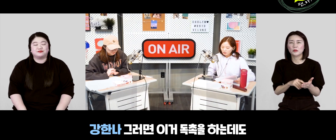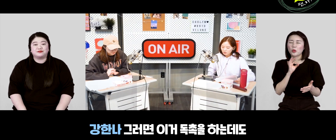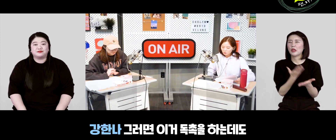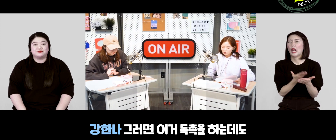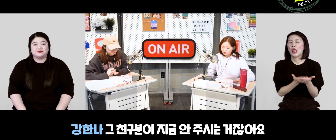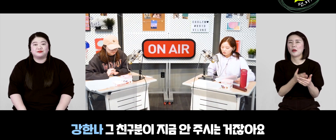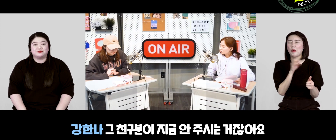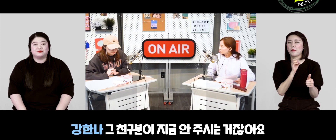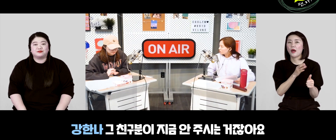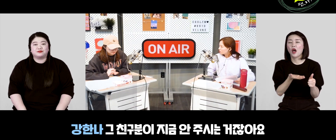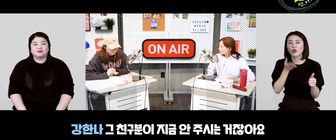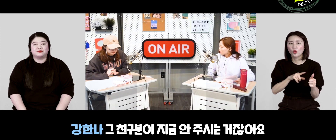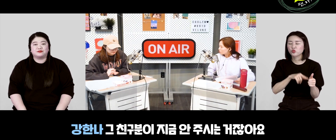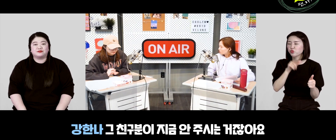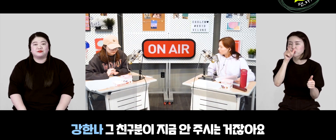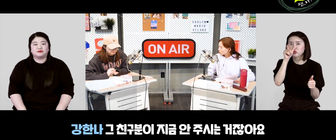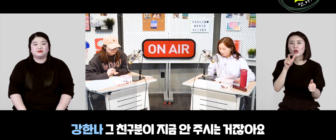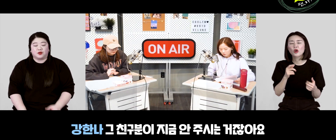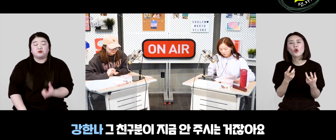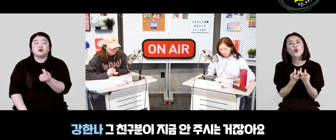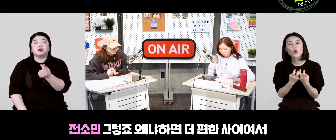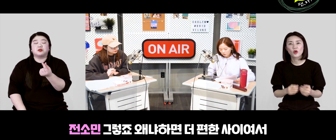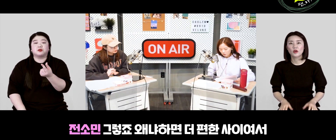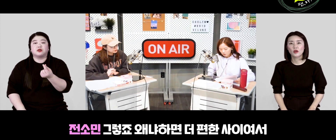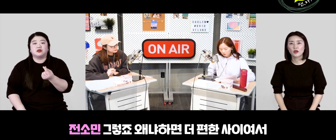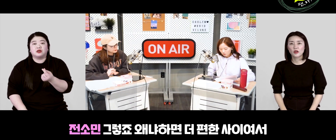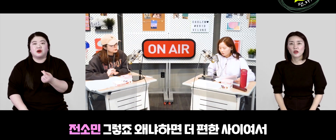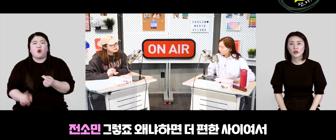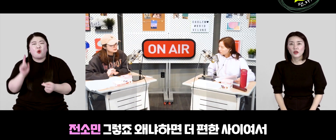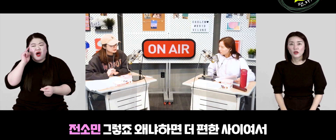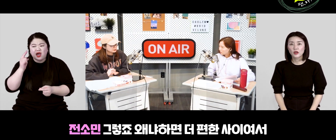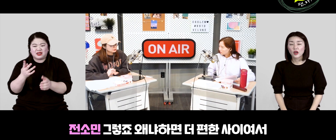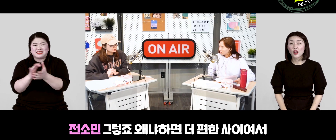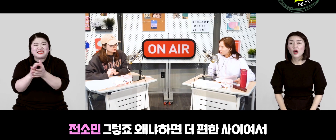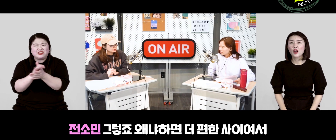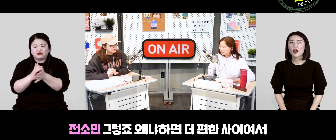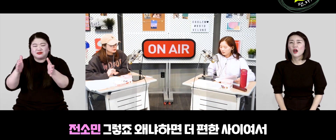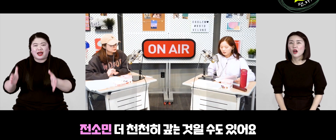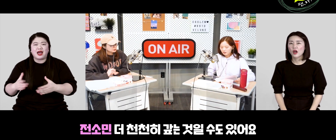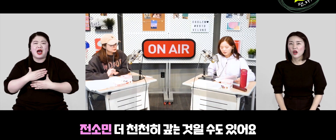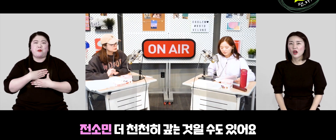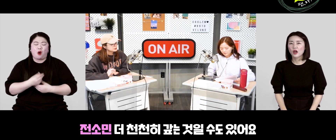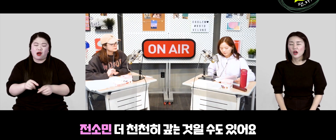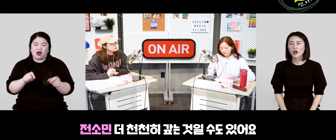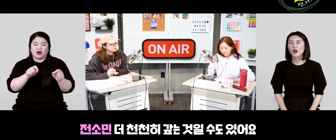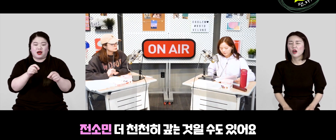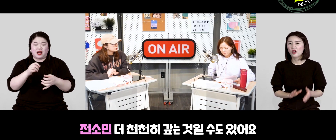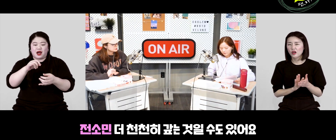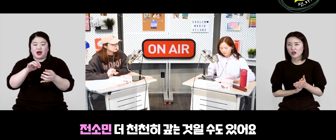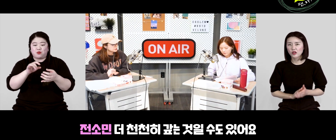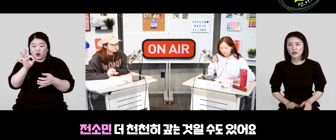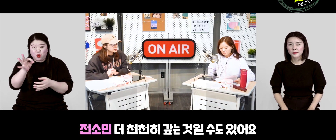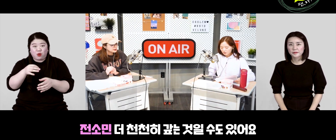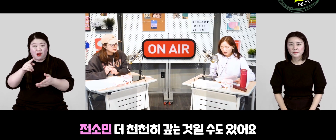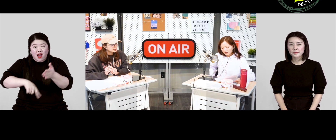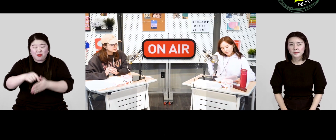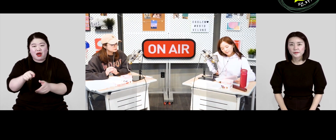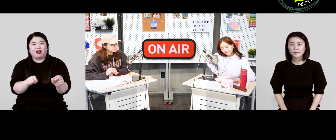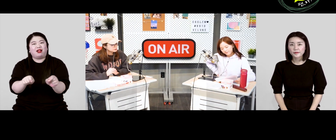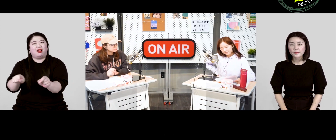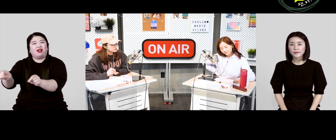독촉을 하는데도 그 친구분이 지금 안 주시는 거잖아요. 그렇죠. 왜냐하면 더 편한 사이여서 더 천천히 갚는 걸 수도 있어요.